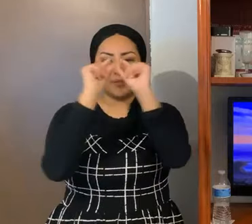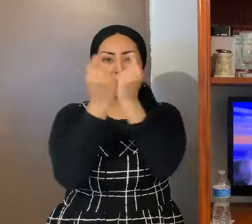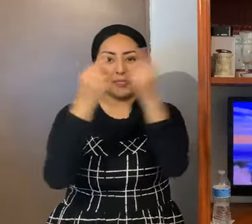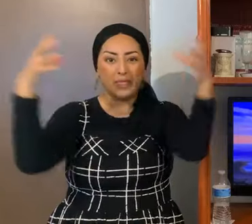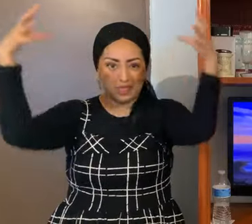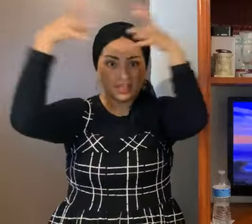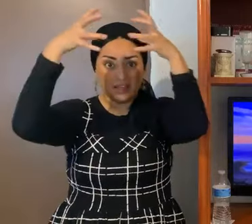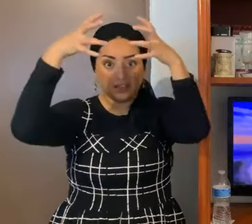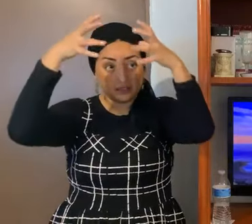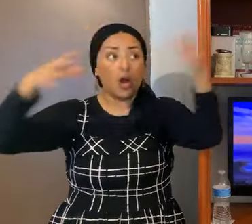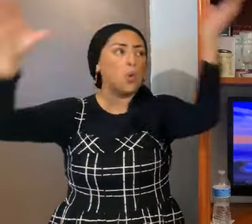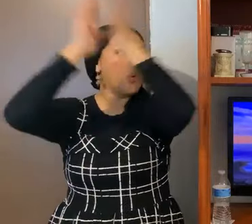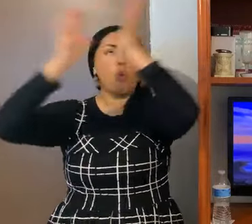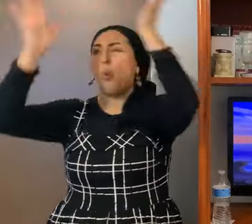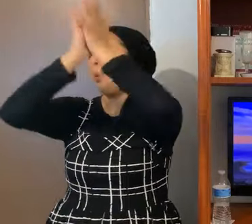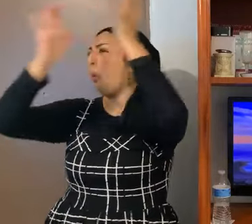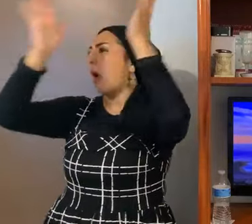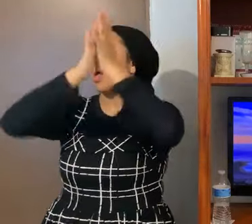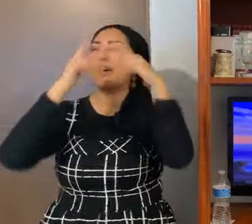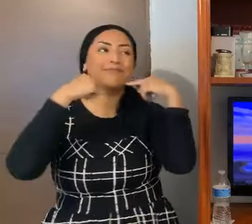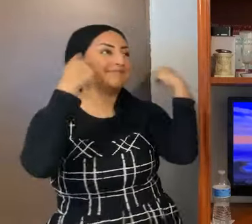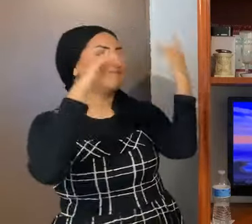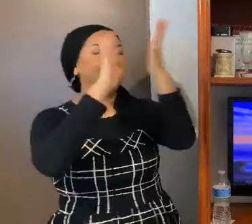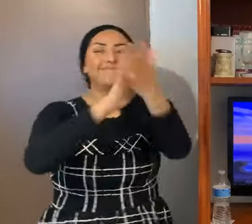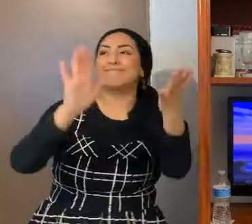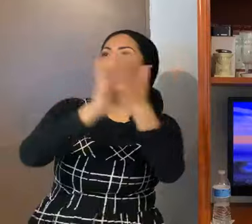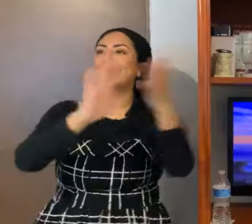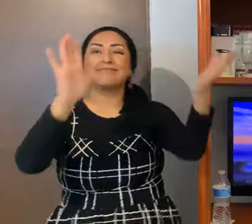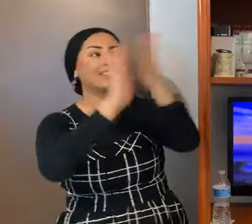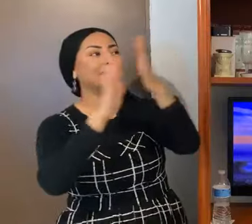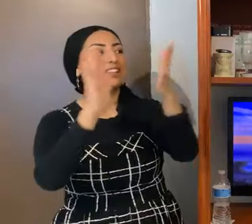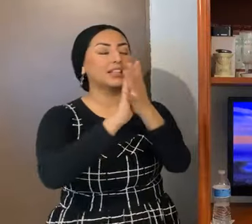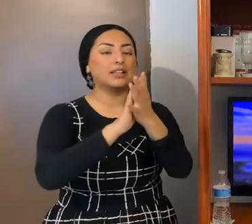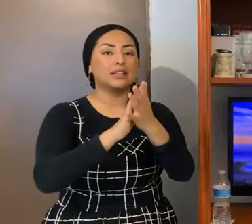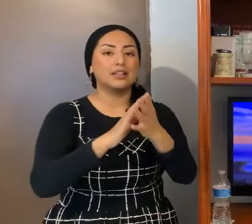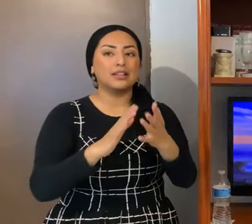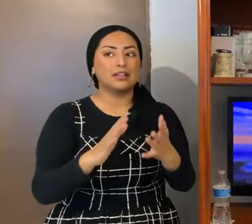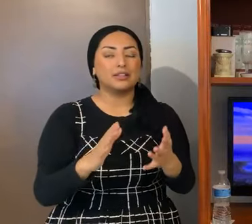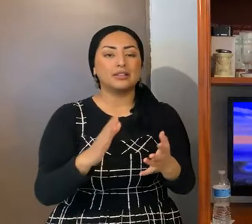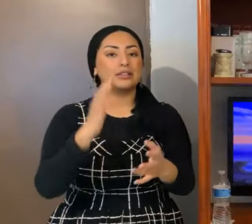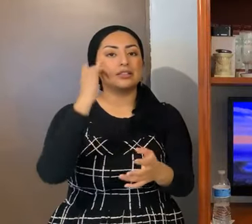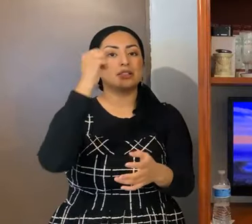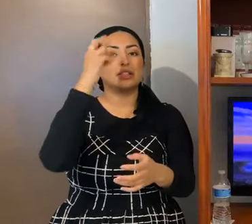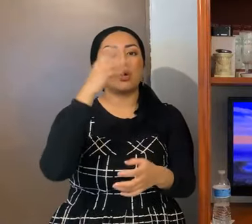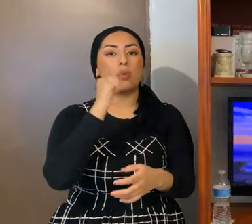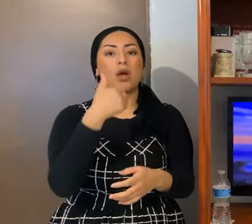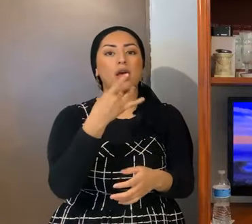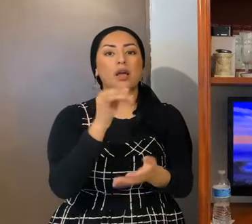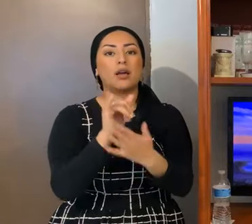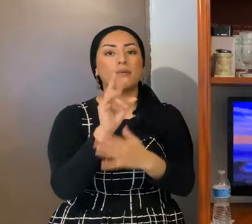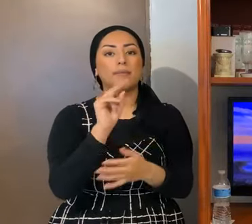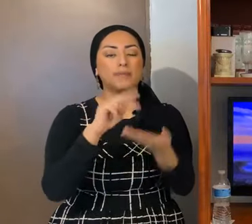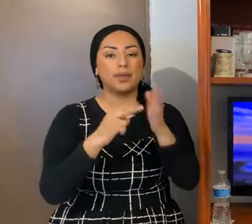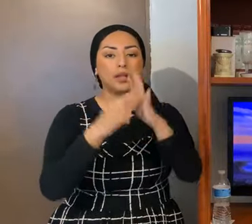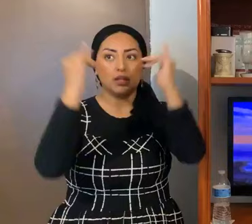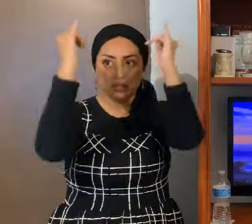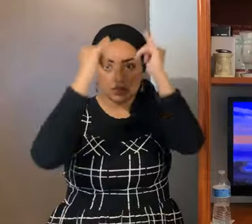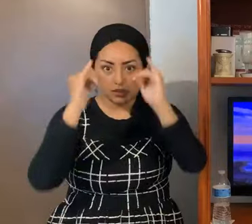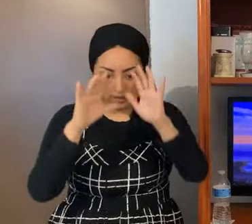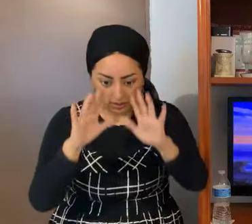reunión, entonces ahí sí hasta sonríen y se dan de vueltas. Hermanos, eso no lo acepta Yahshua. Eso es